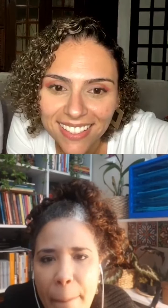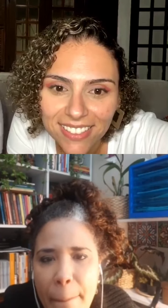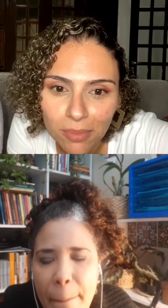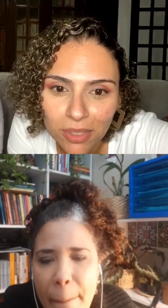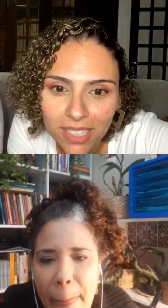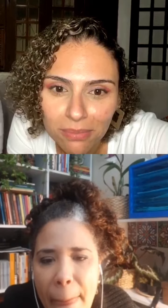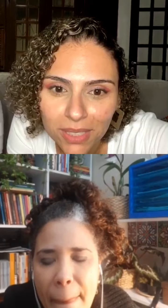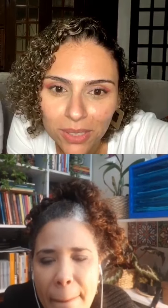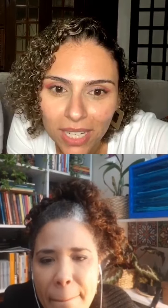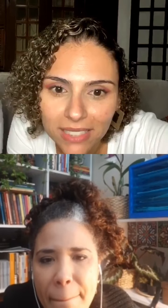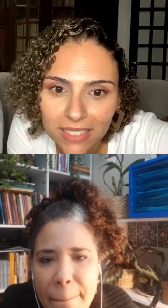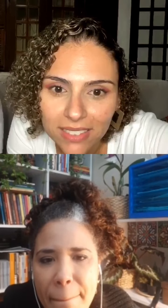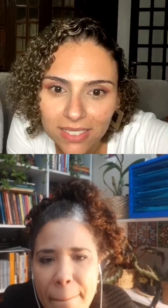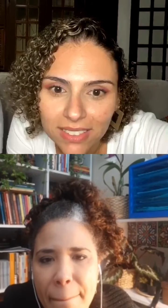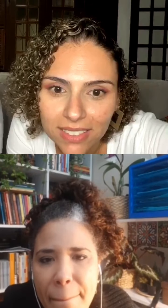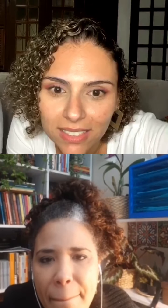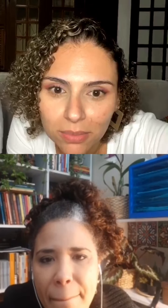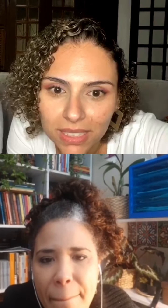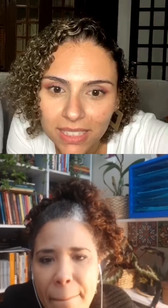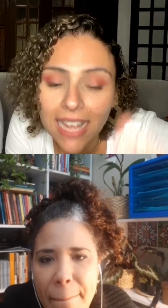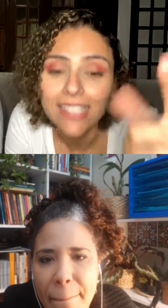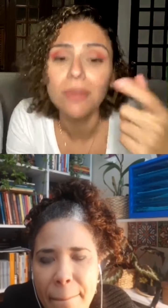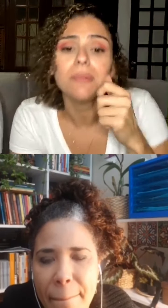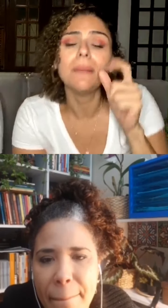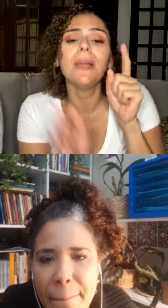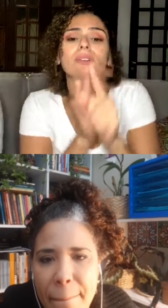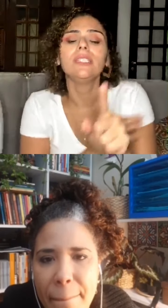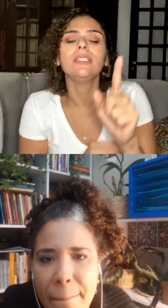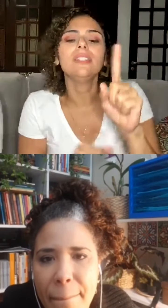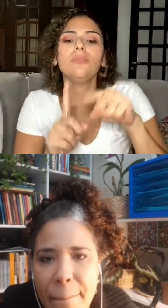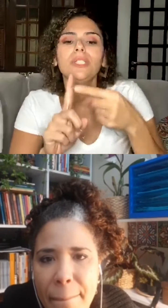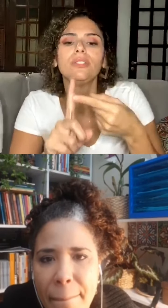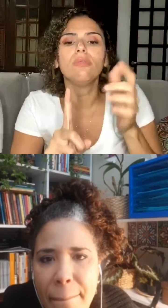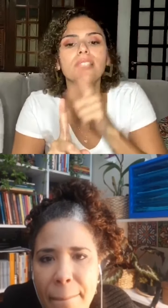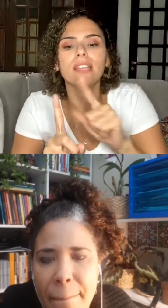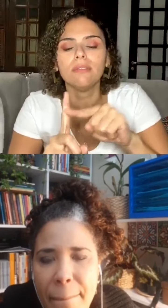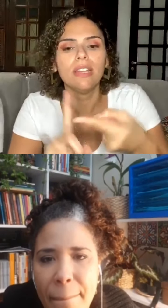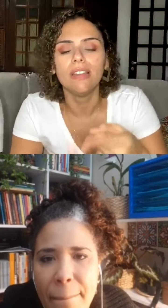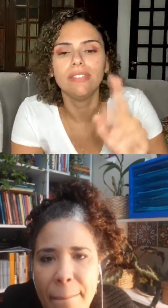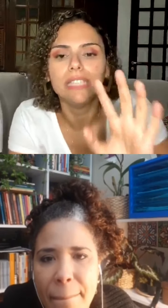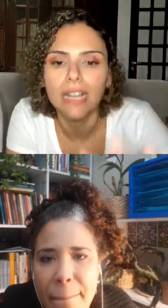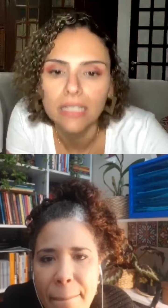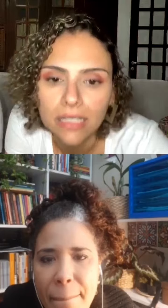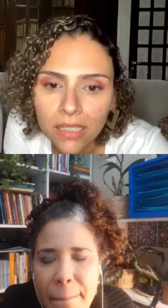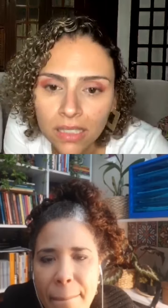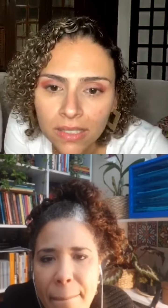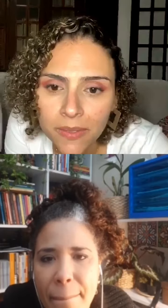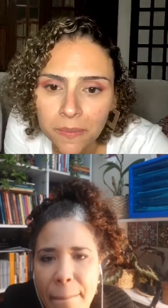Já há muito tempo menstruada, né? No ano 10 meses. Tem muita mulher perguntando que no mês não consegue engravidar.